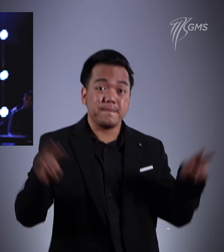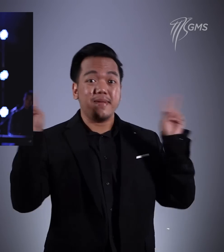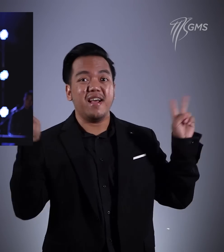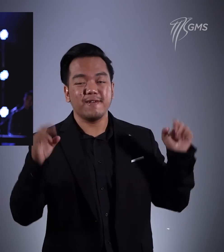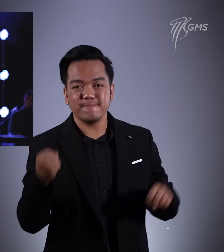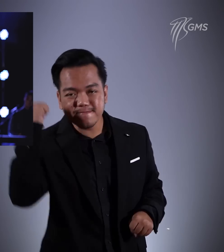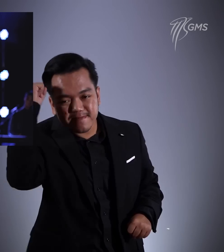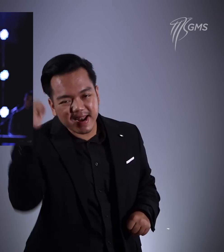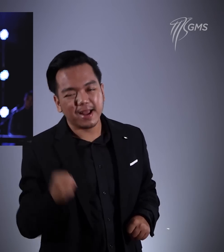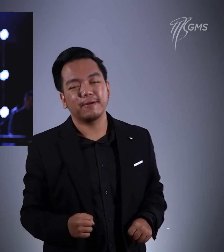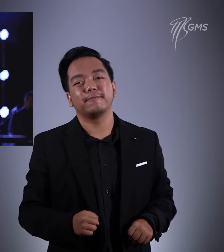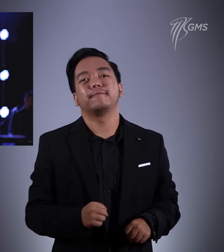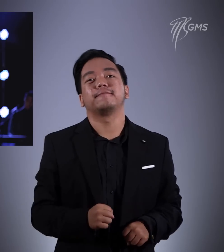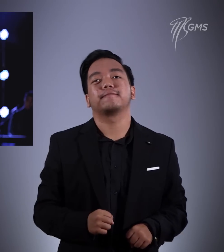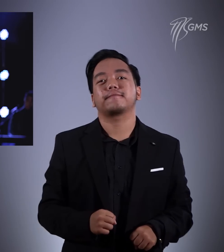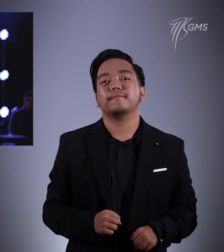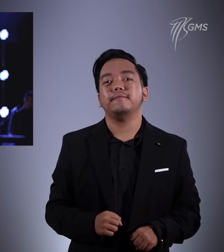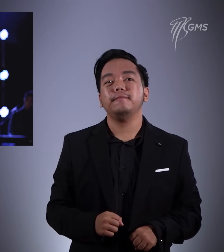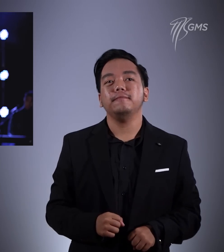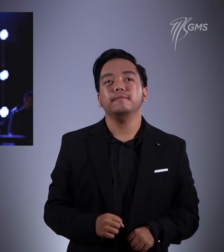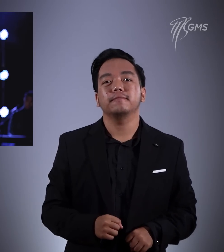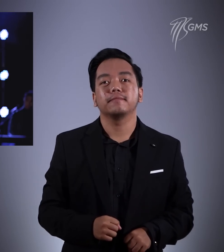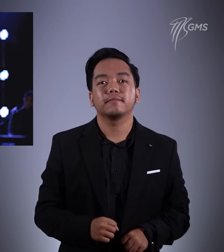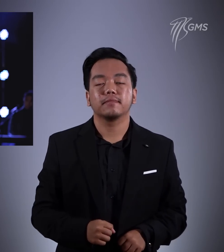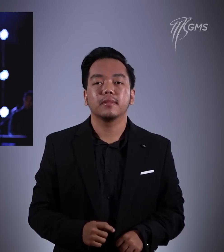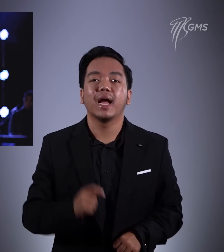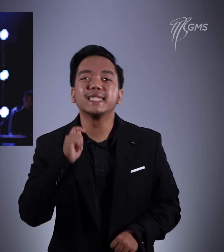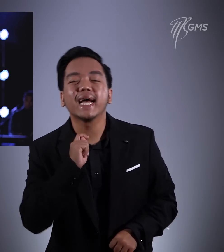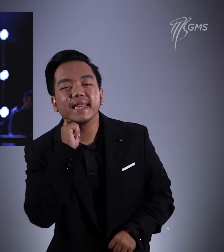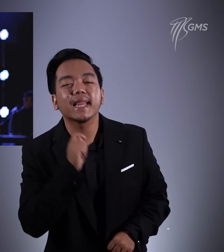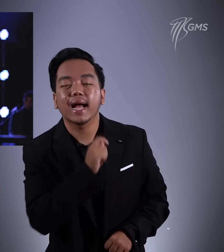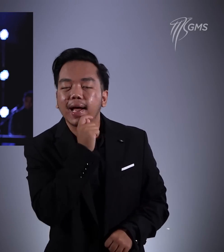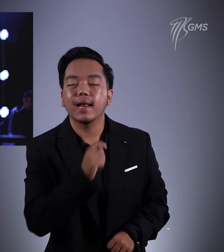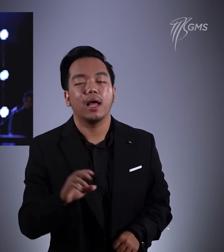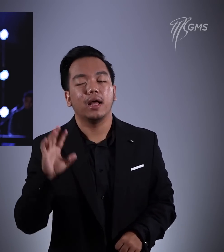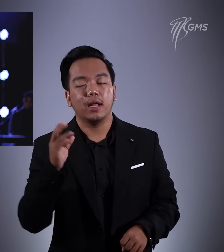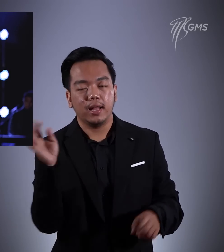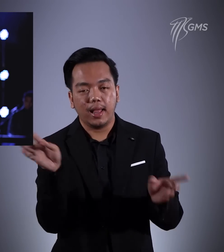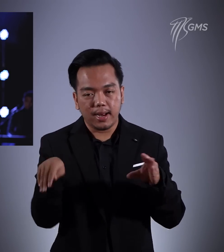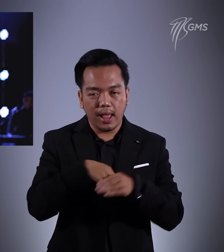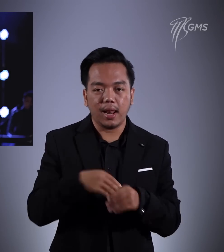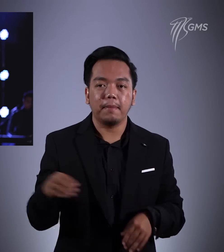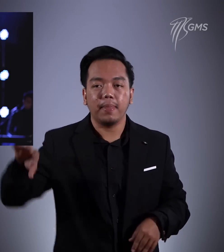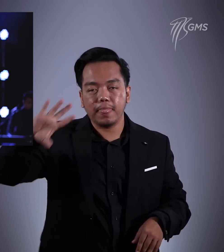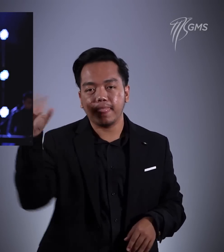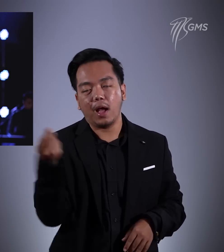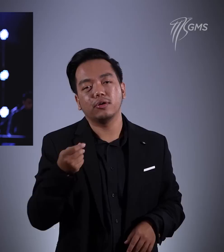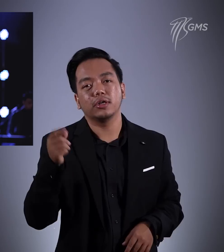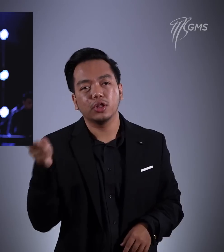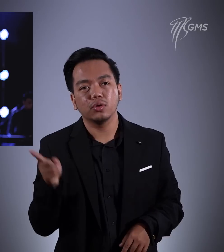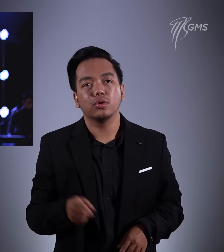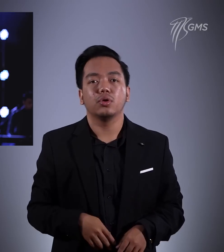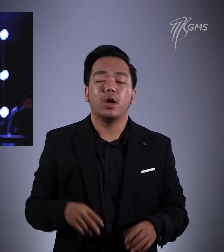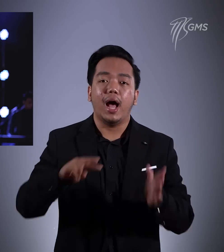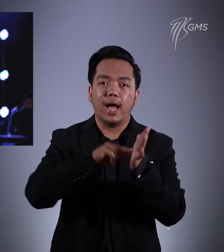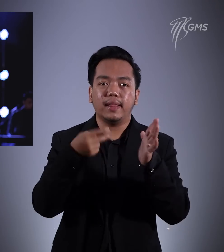selalu dimulai dengan terobosan hubungan dengan Tuhan. Lalu nyatakanlah itu dalam lintasan tahun, itu artinya make known your promise to me. Make known